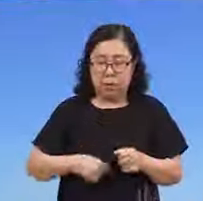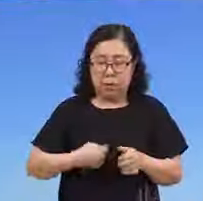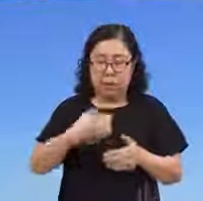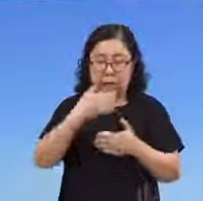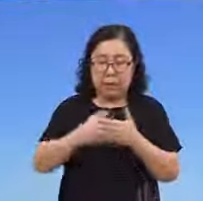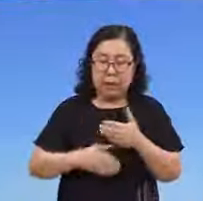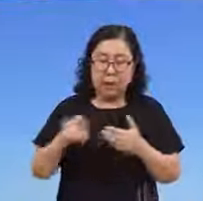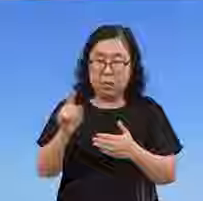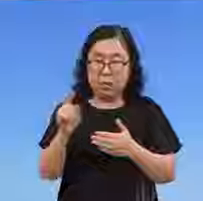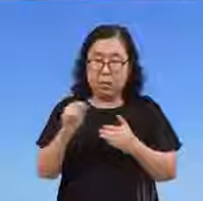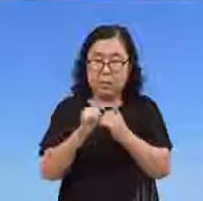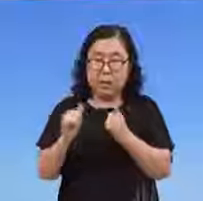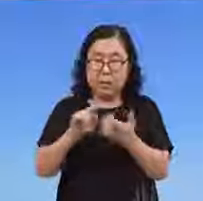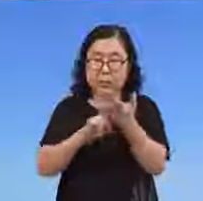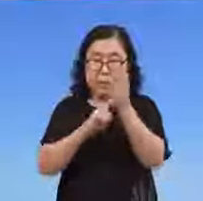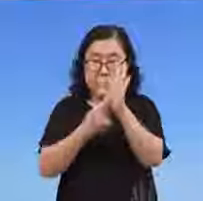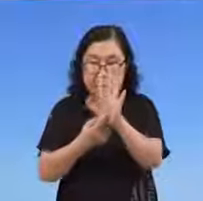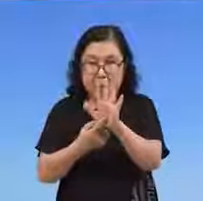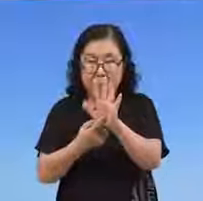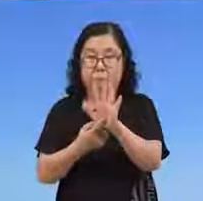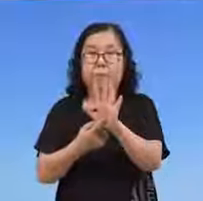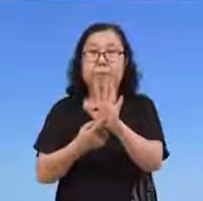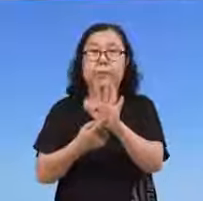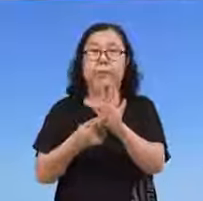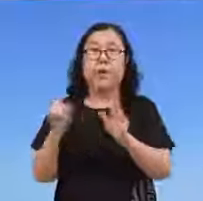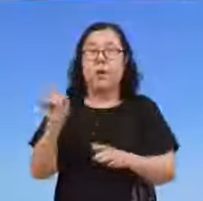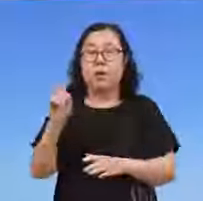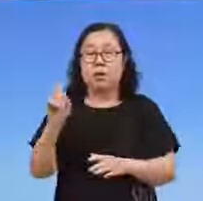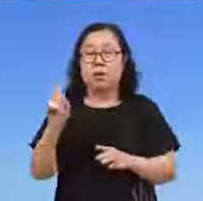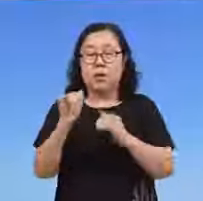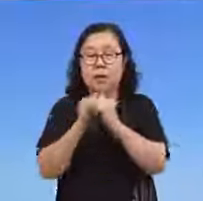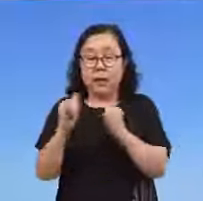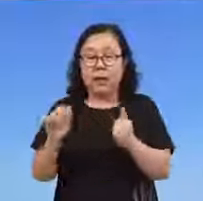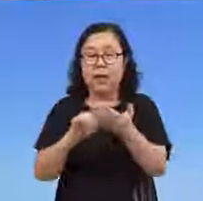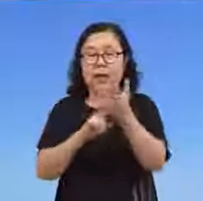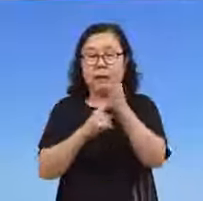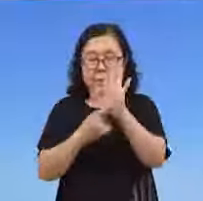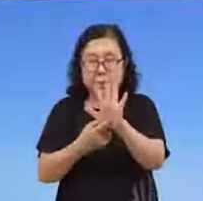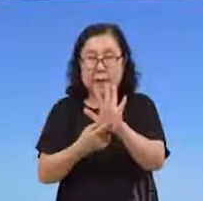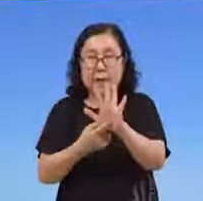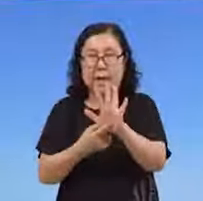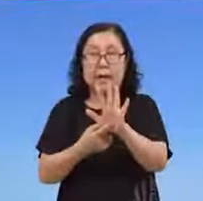홀로 남았는데 어떤 이가 나타나.